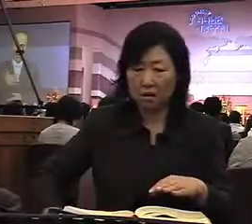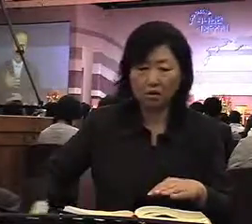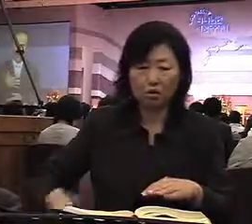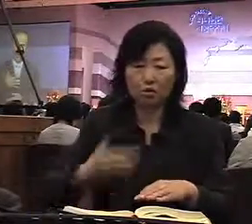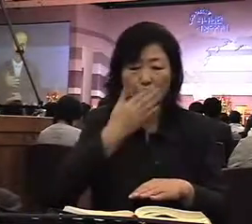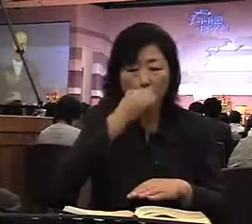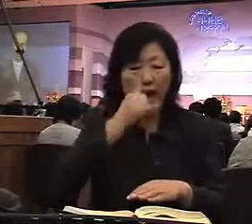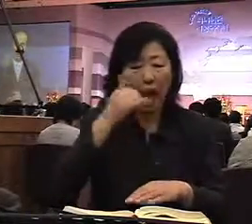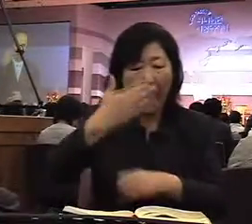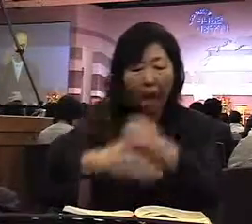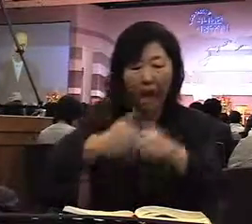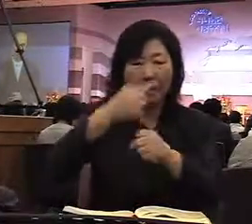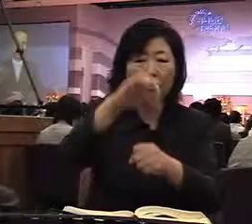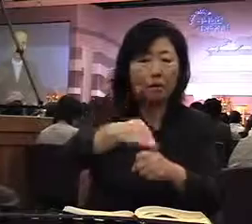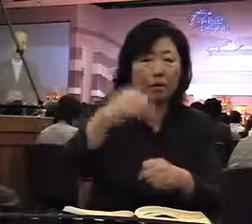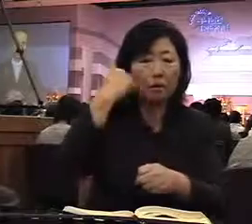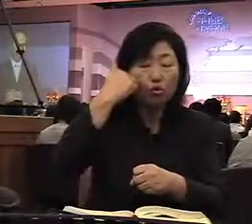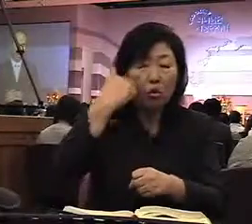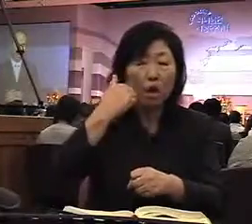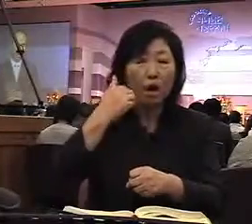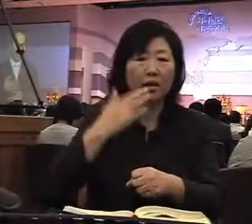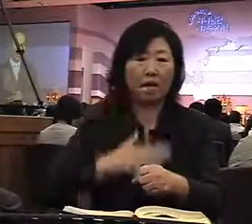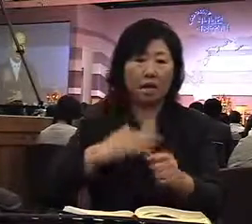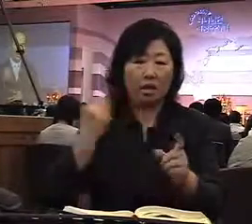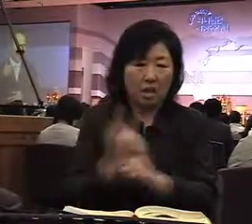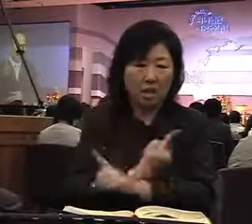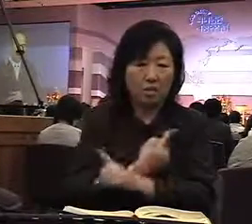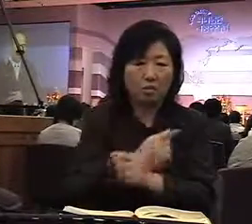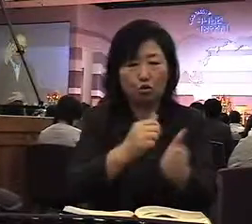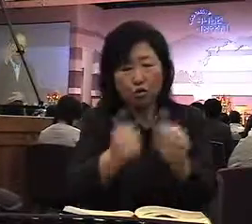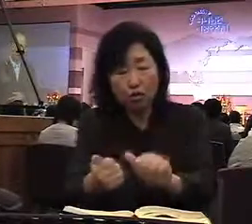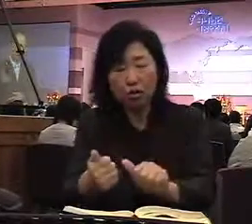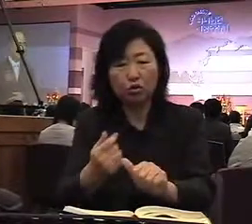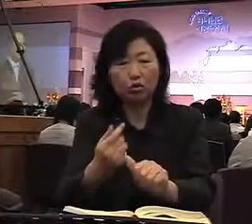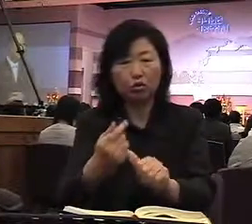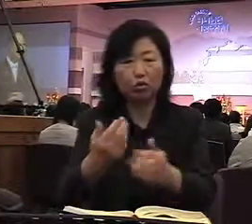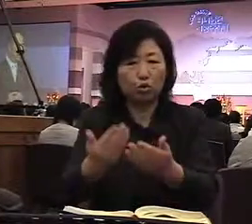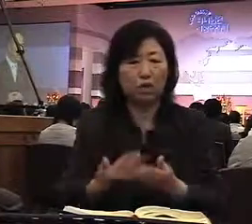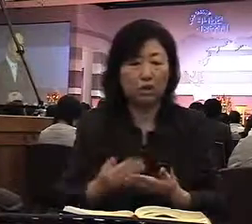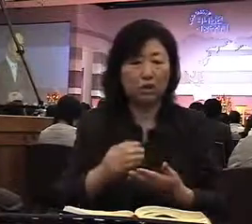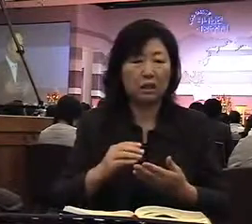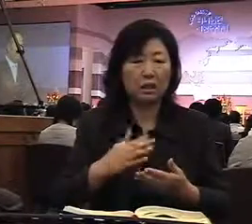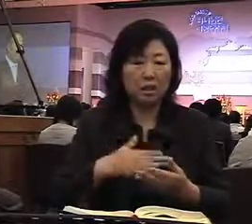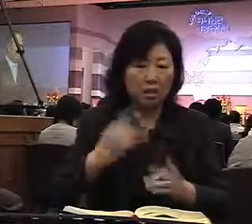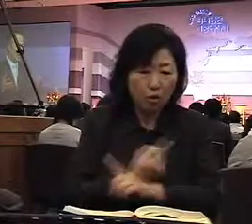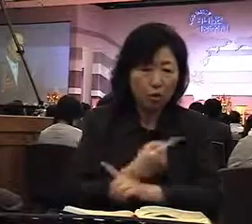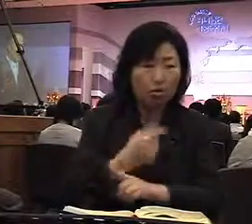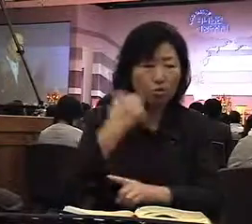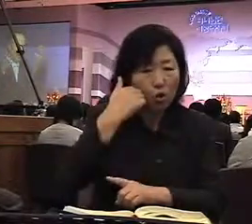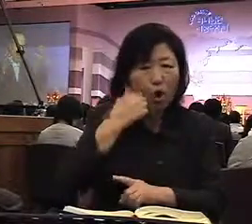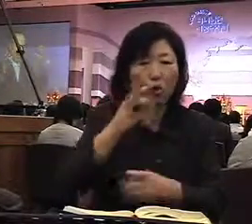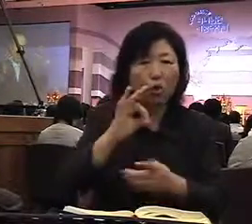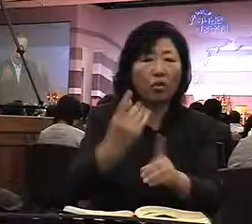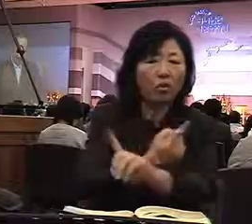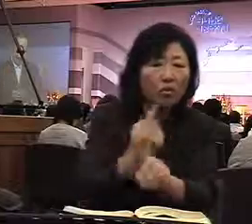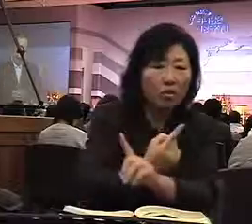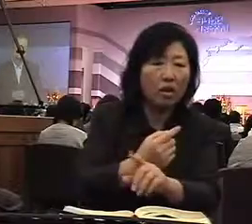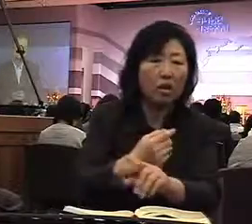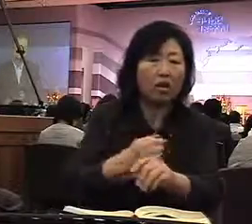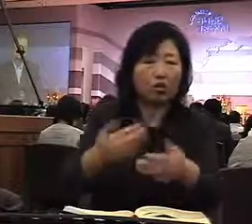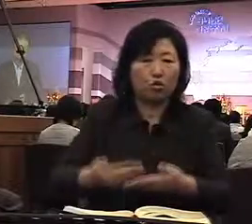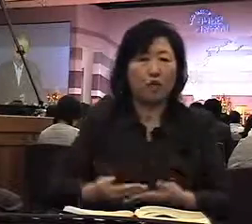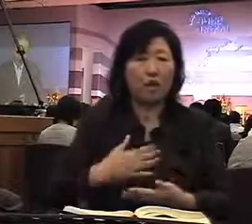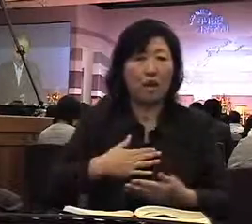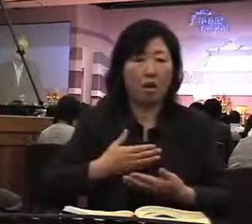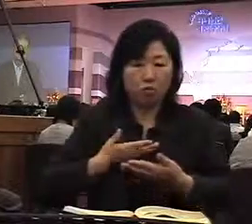누군가가 내 대신에 죽어주든지 내 대신에 값을 패하든지 나의 무거운 만큼의 재물을 가지고